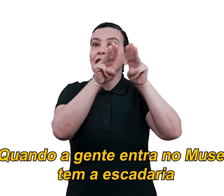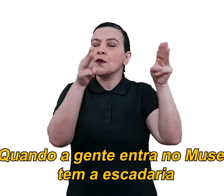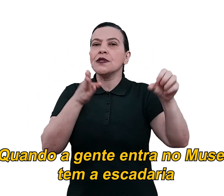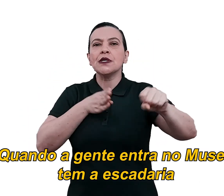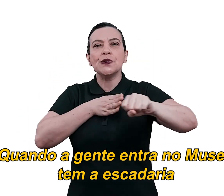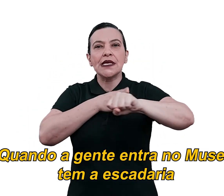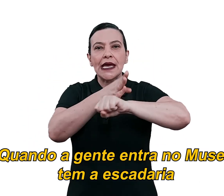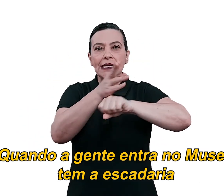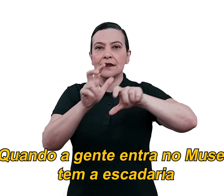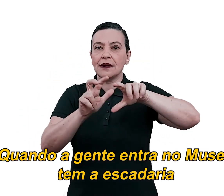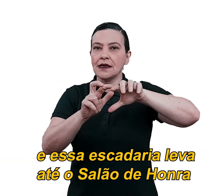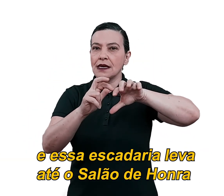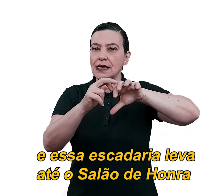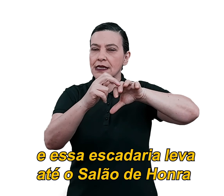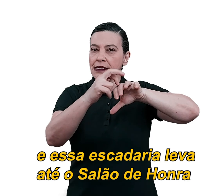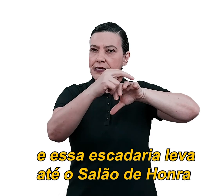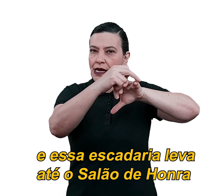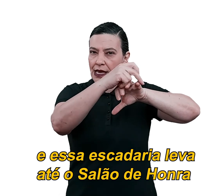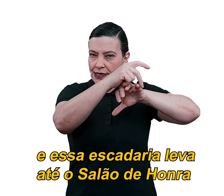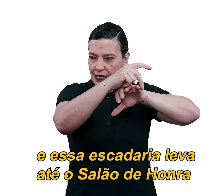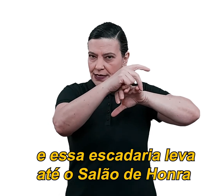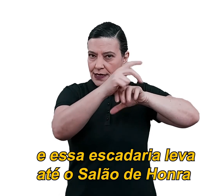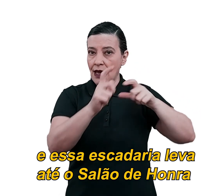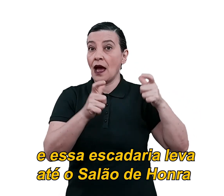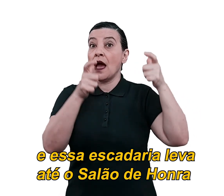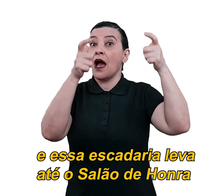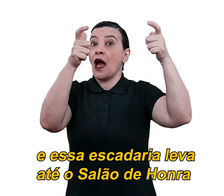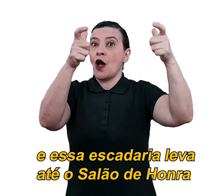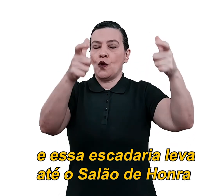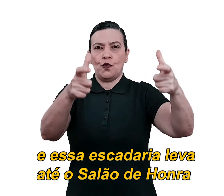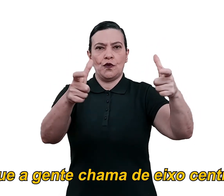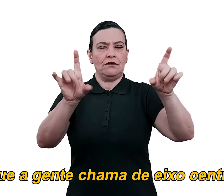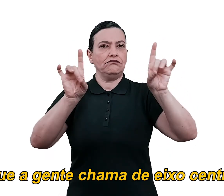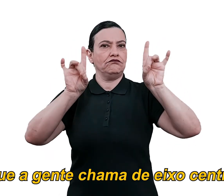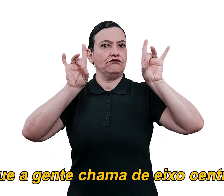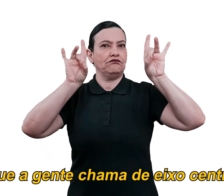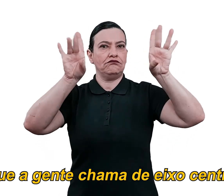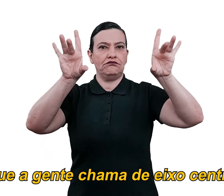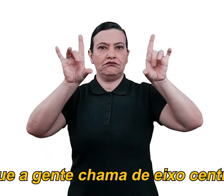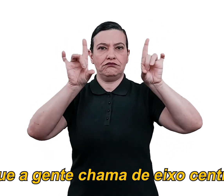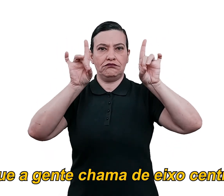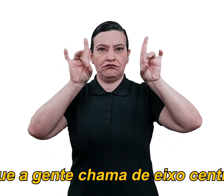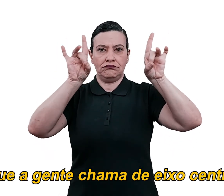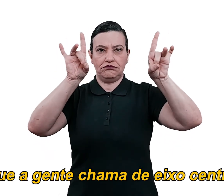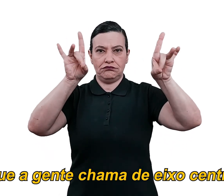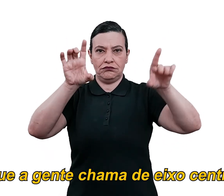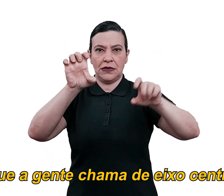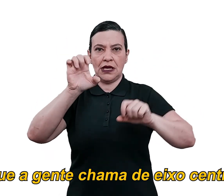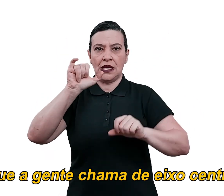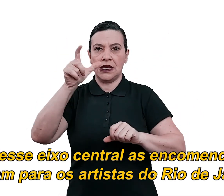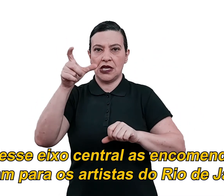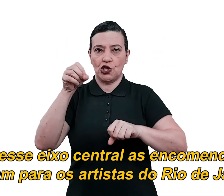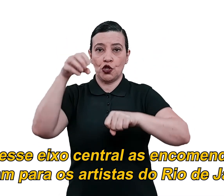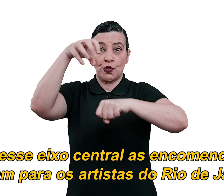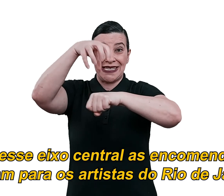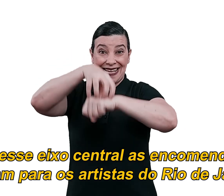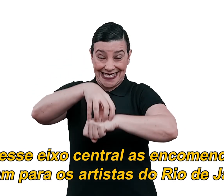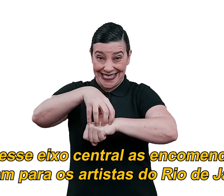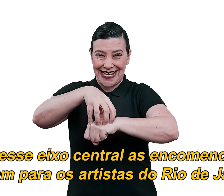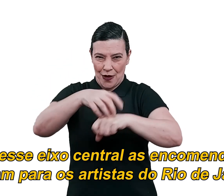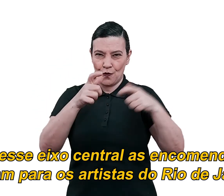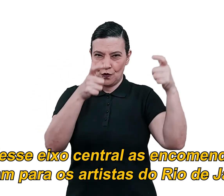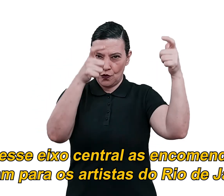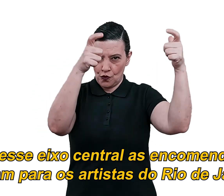museu, a gente tem a escadaria, e essa escadaria leva até o Salão de Honra, que a gente chama de eixo central. Esse